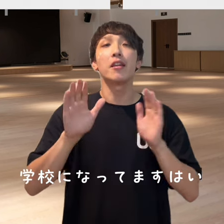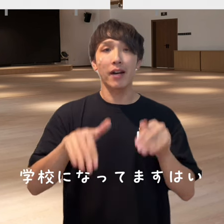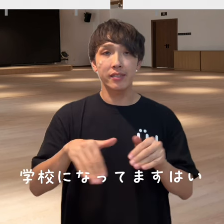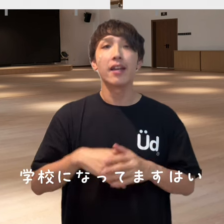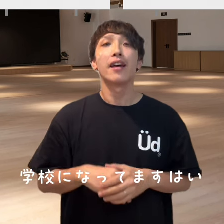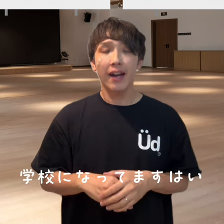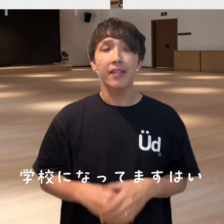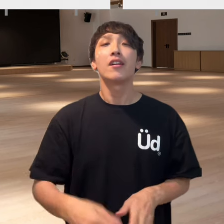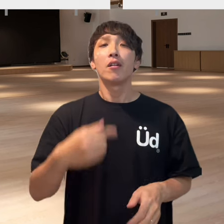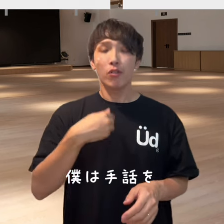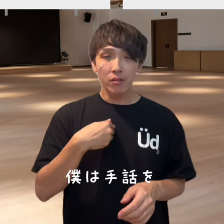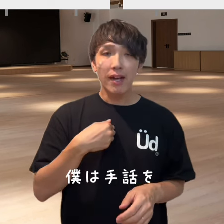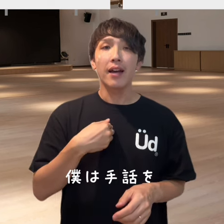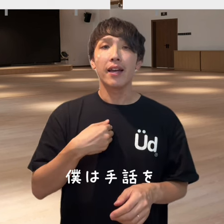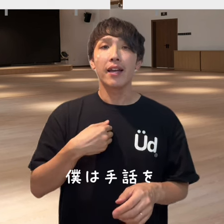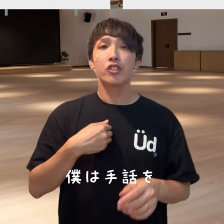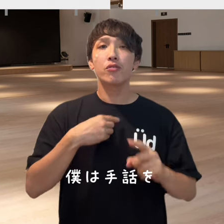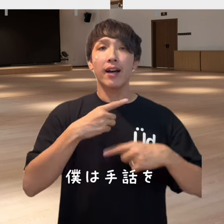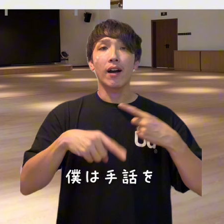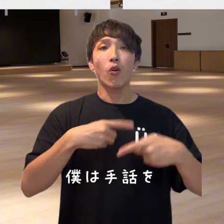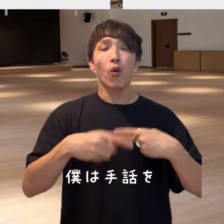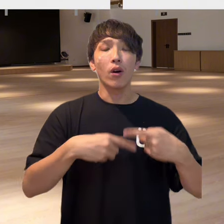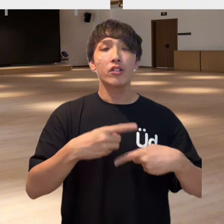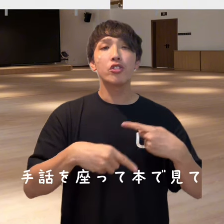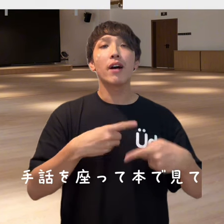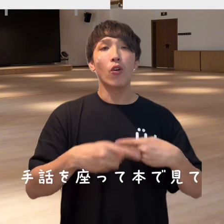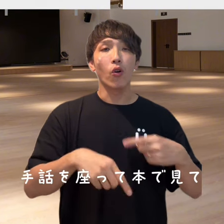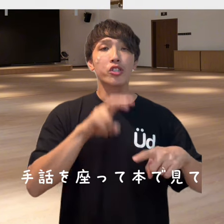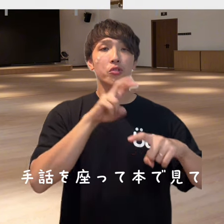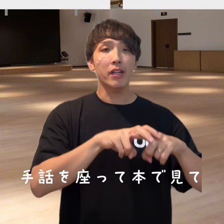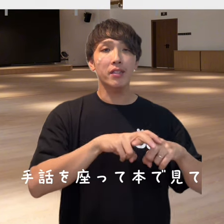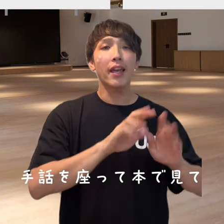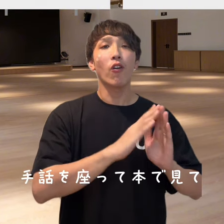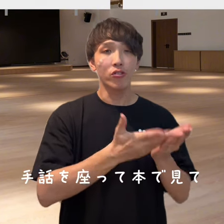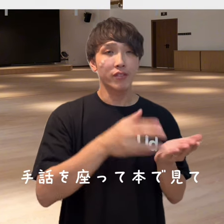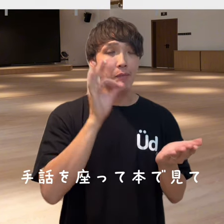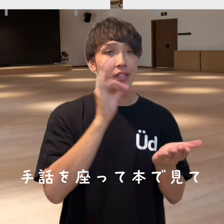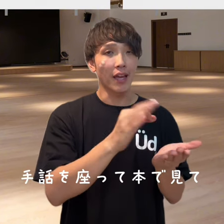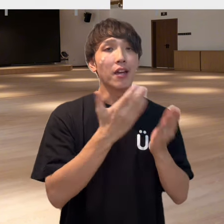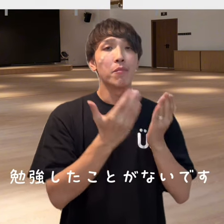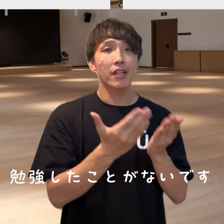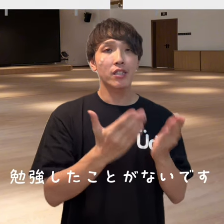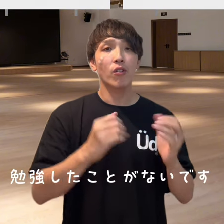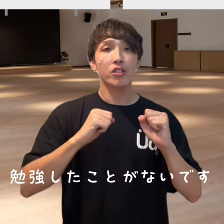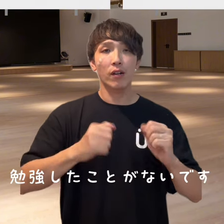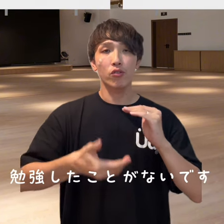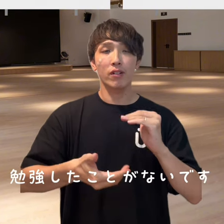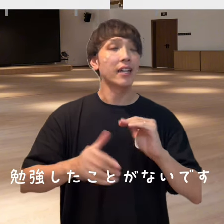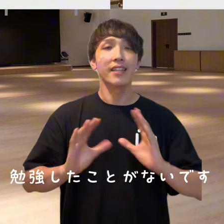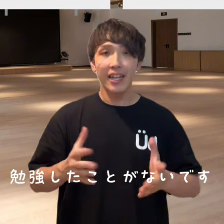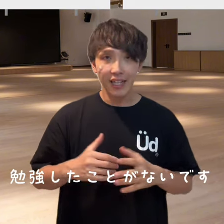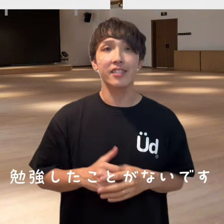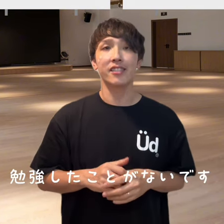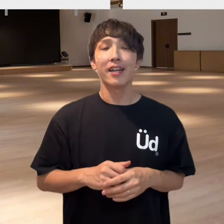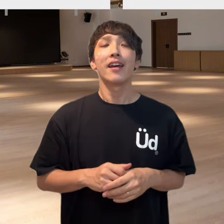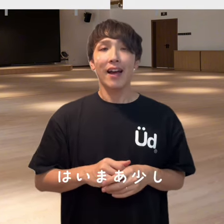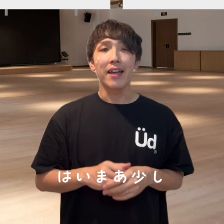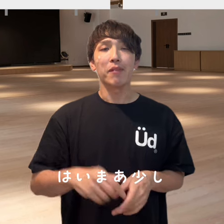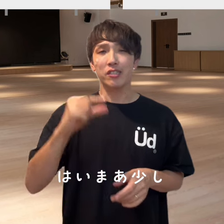ます。はい、僕は、手話を座って本で見て勉強したことがないです。はい、まあ、少し